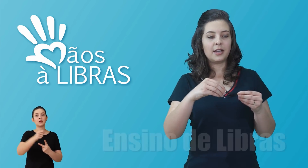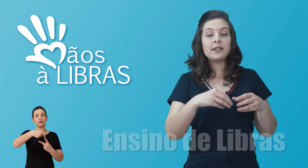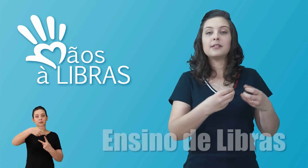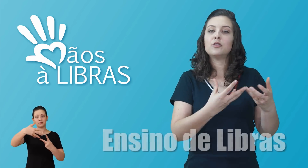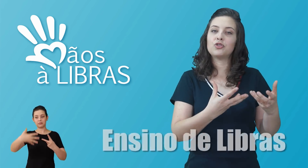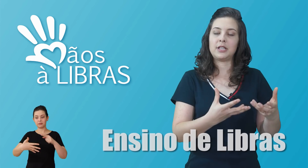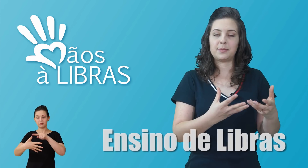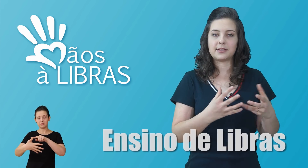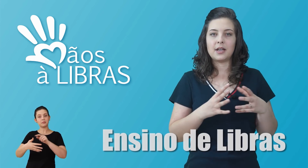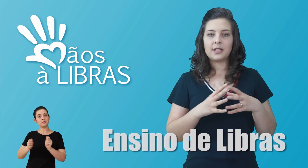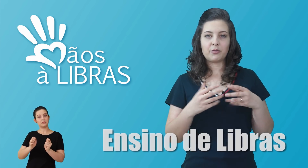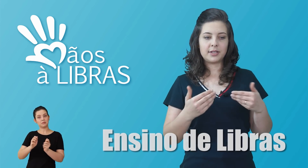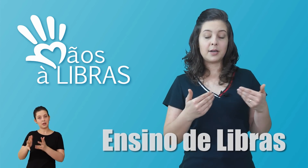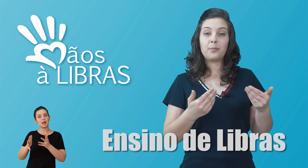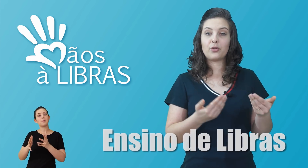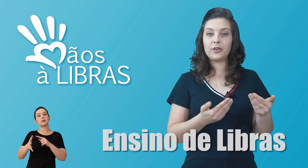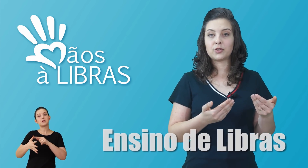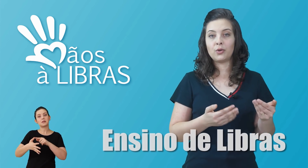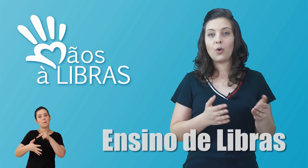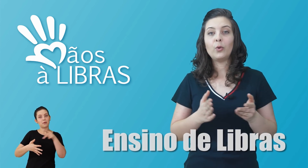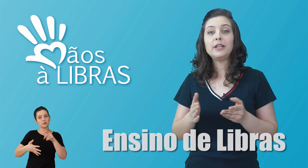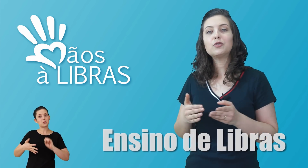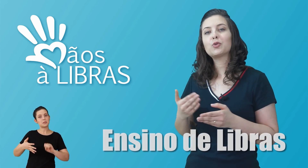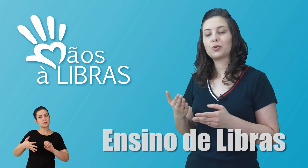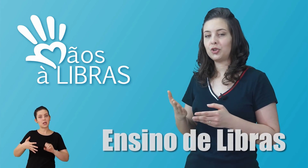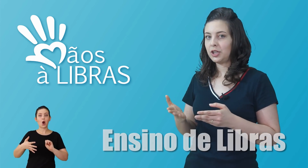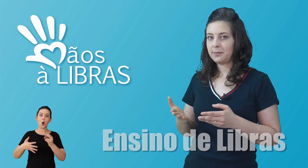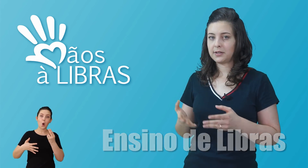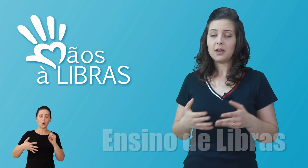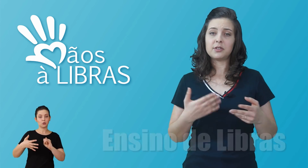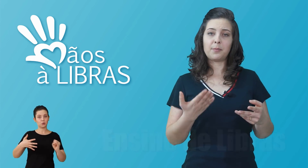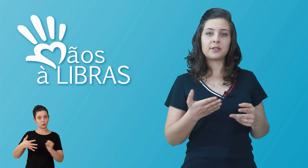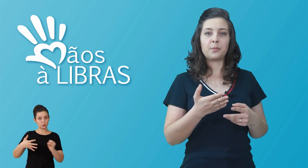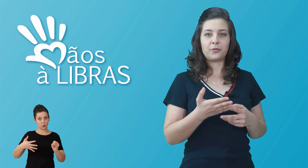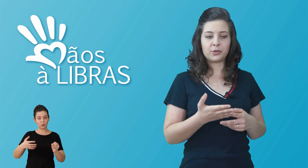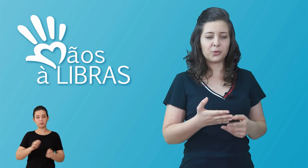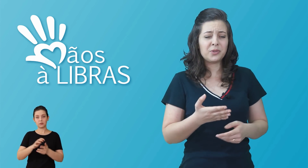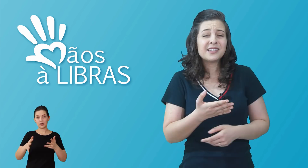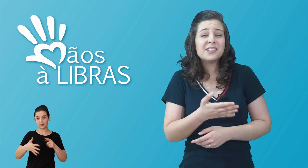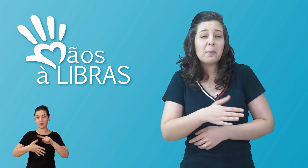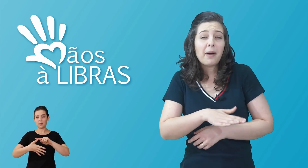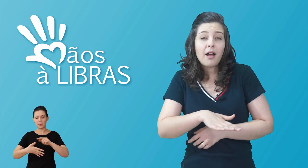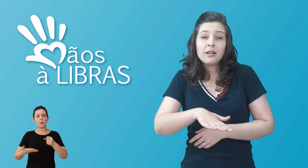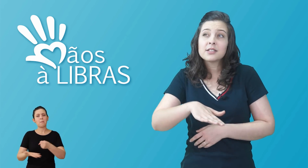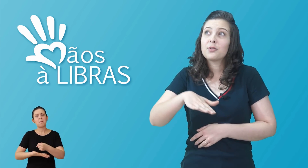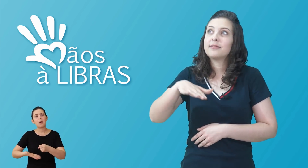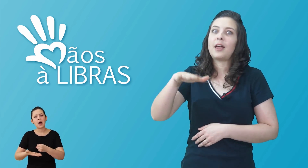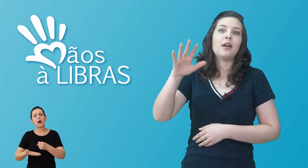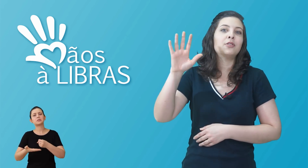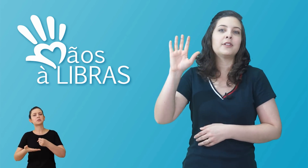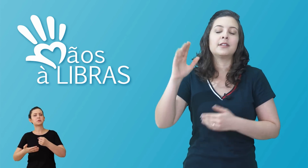de ensino de Libras, que é você ser professor ou instrutor de Libras. Você pode ser professor do ensino